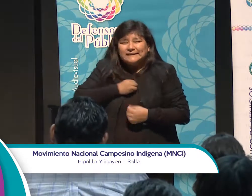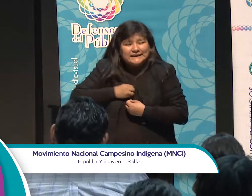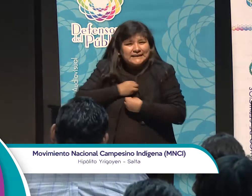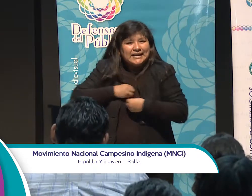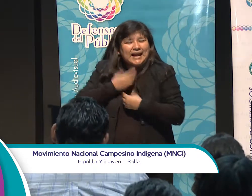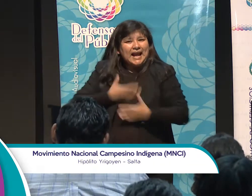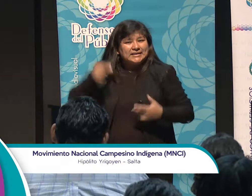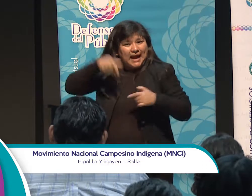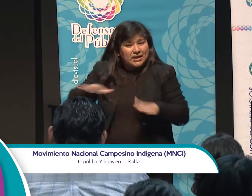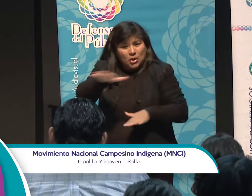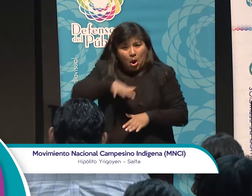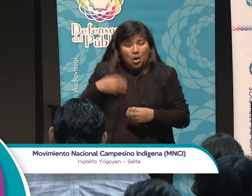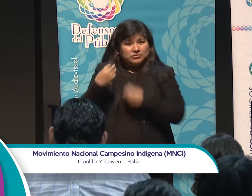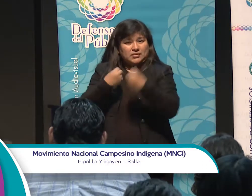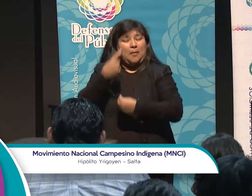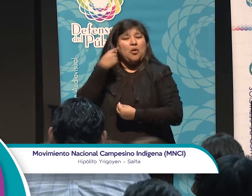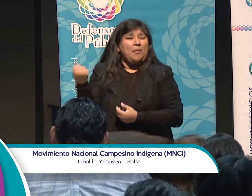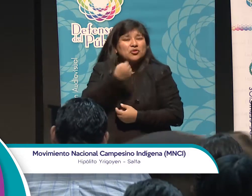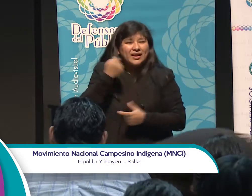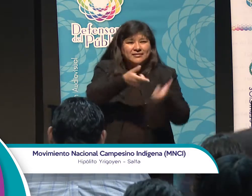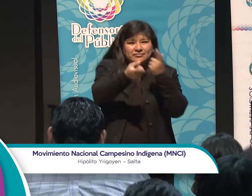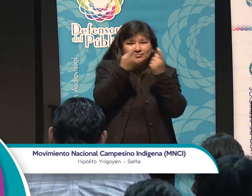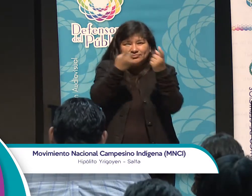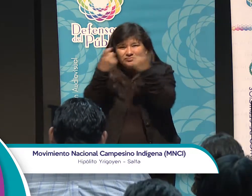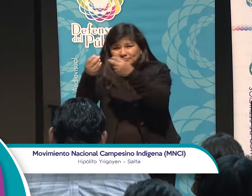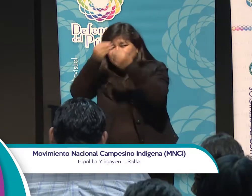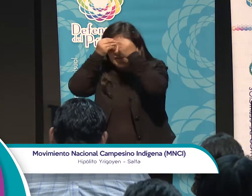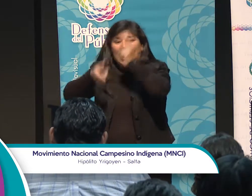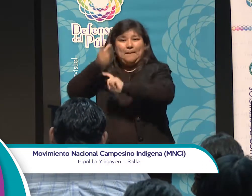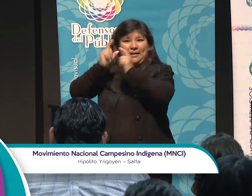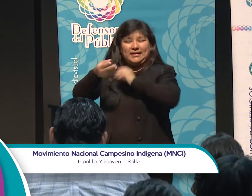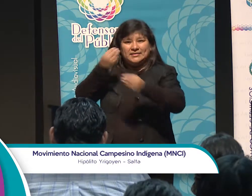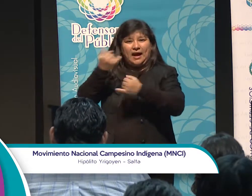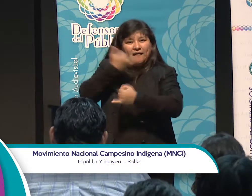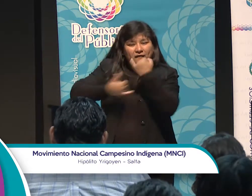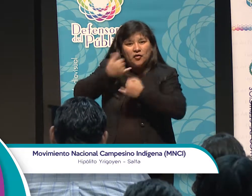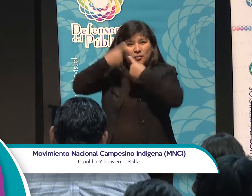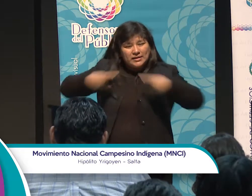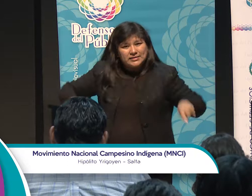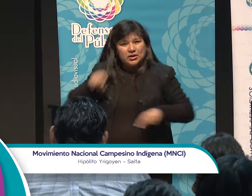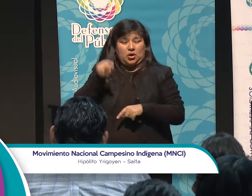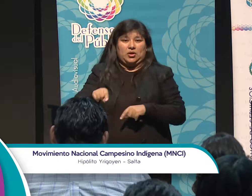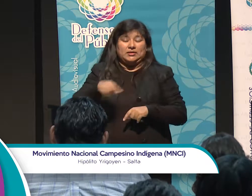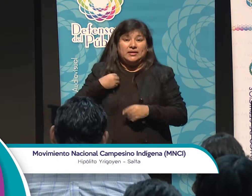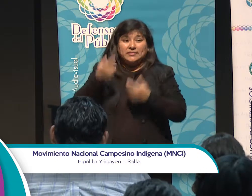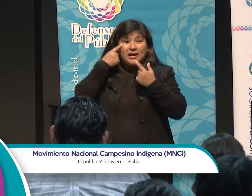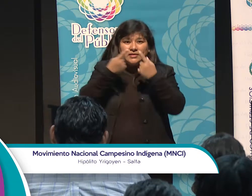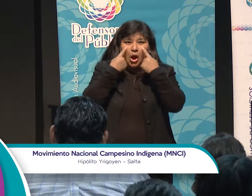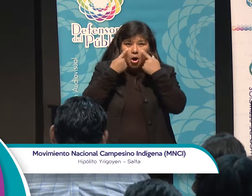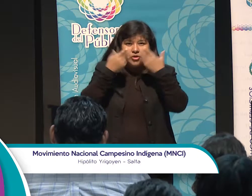fundamentales para nosotros, para nuestra formación, para seguir ampliando nuestros conocimientos y también seguir siendo